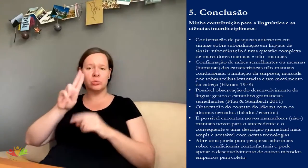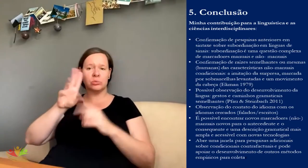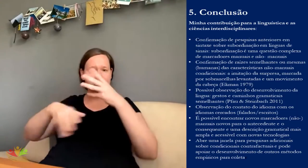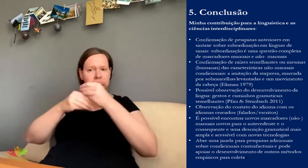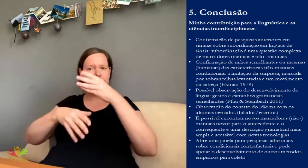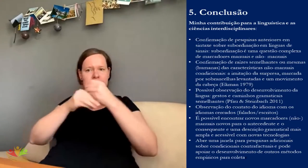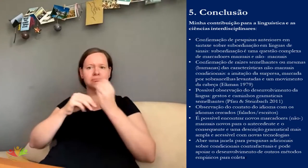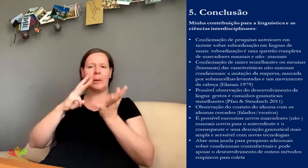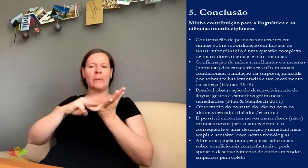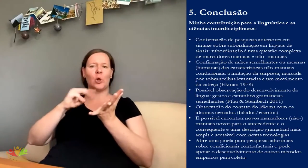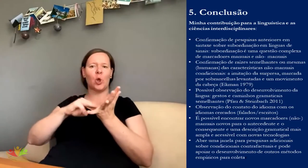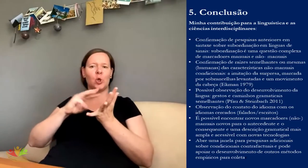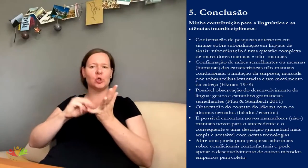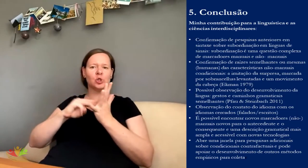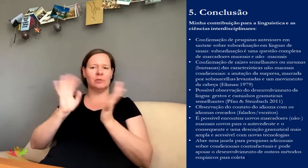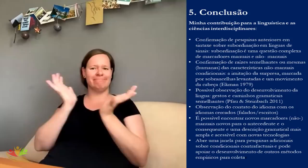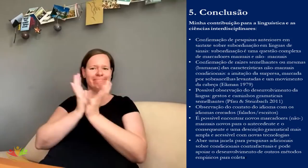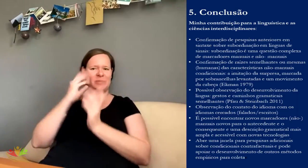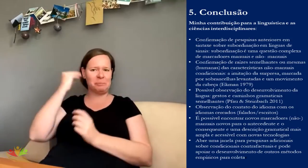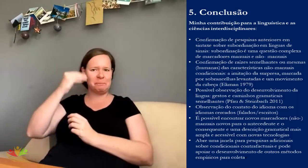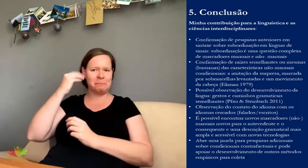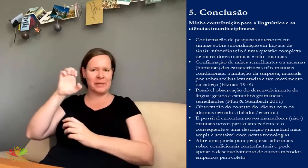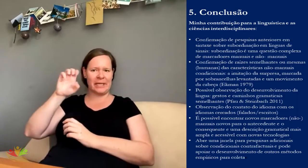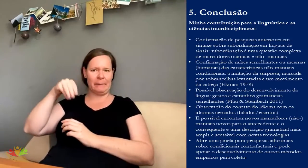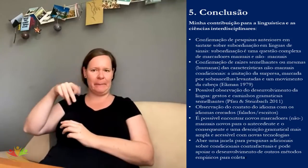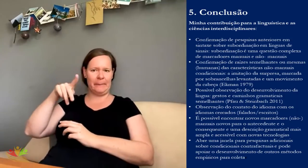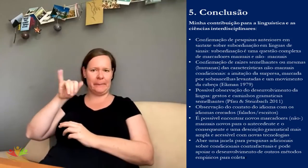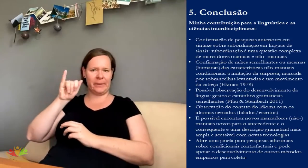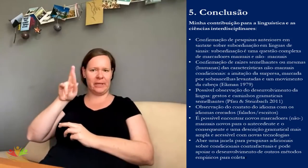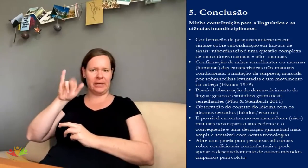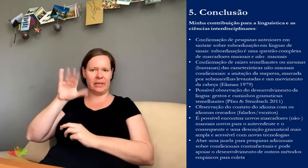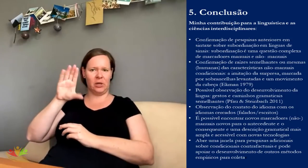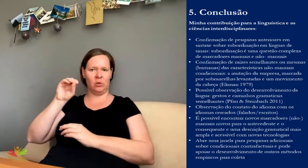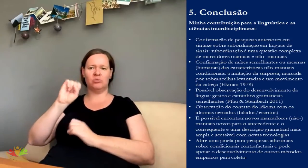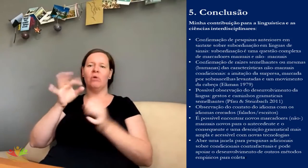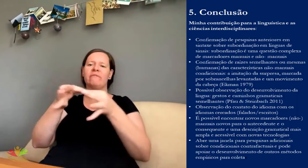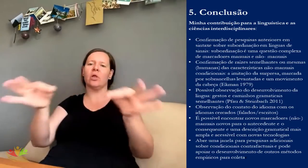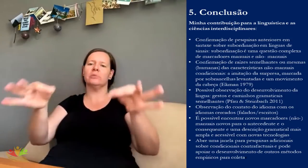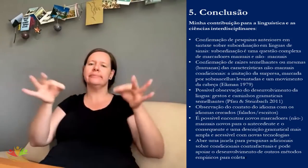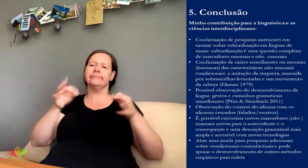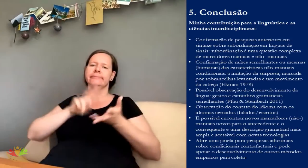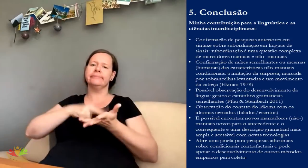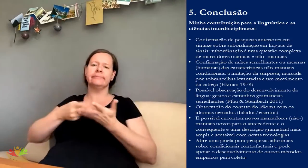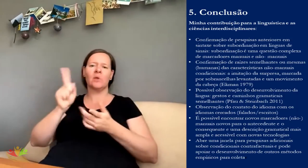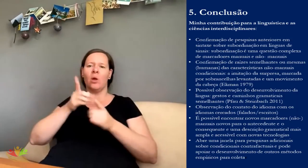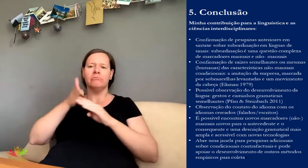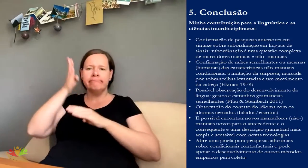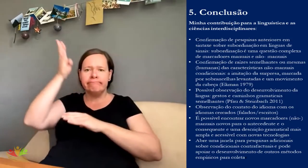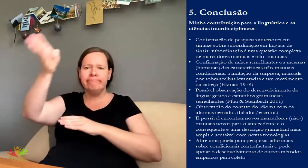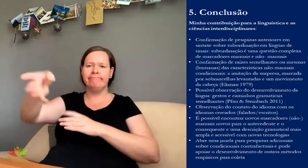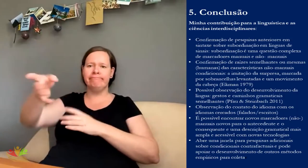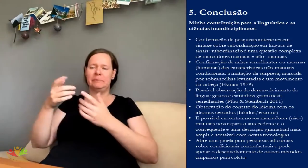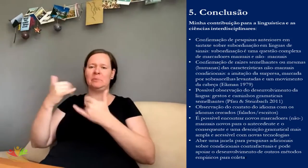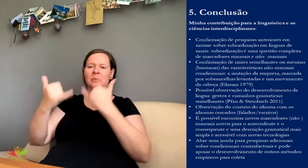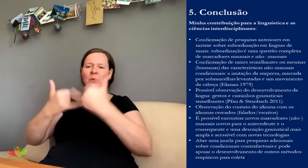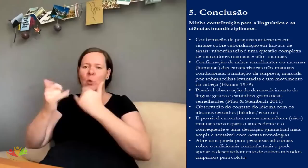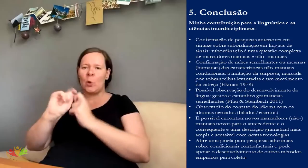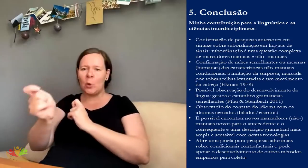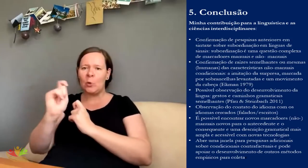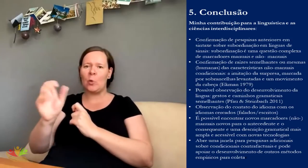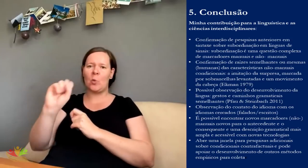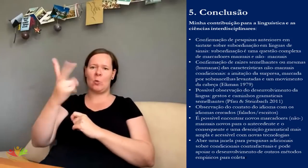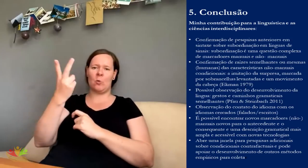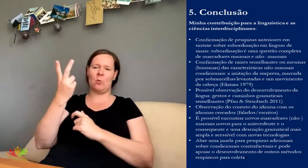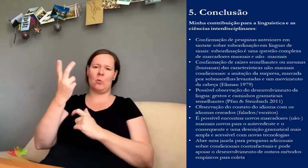somente aos meus dados. Também é importante que a gente seja criativo no uso